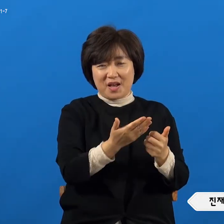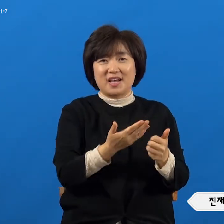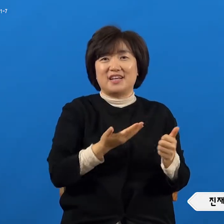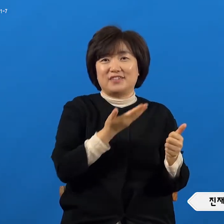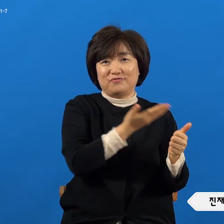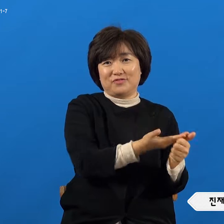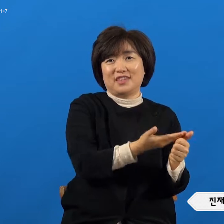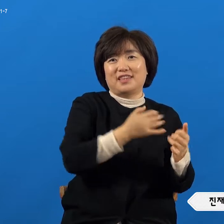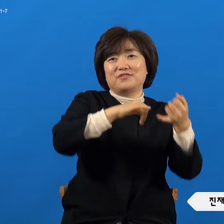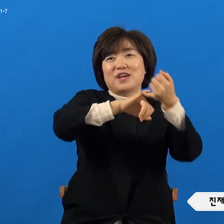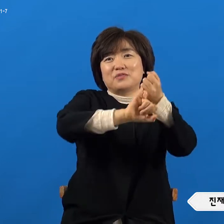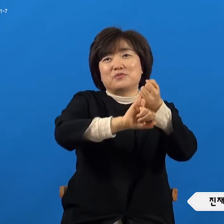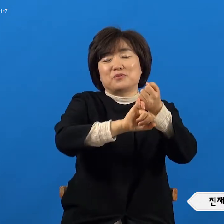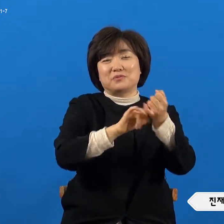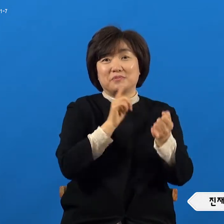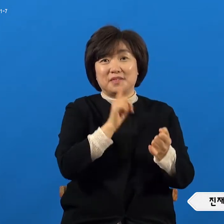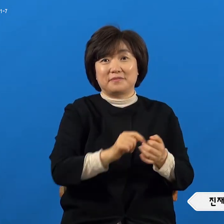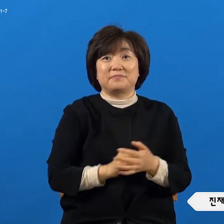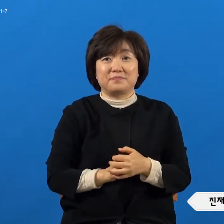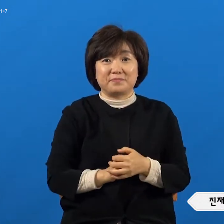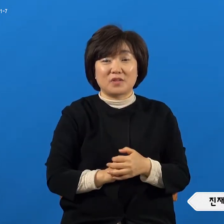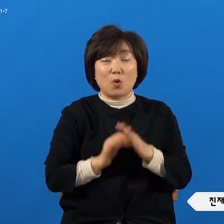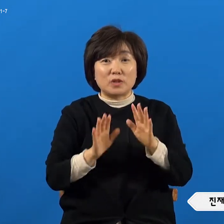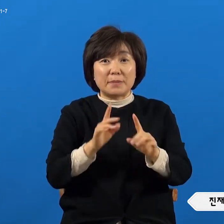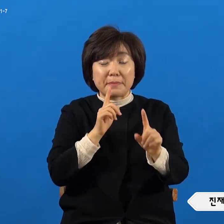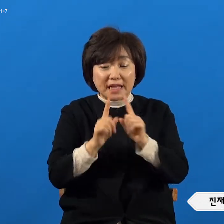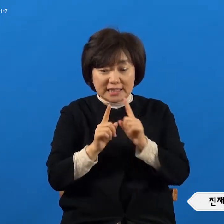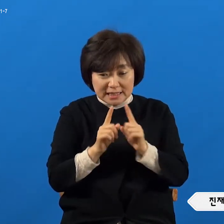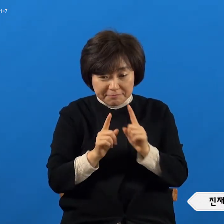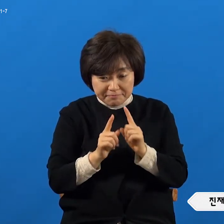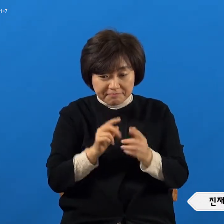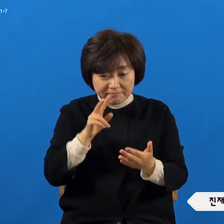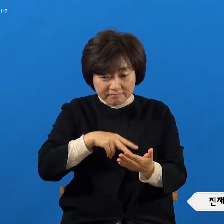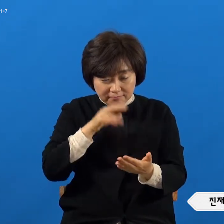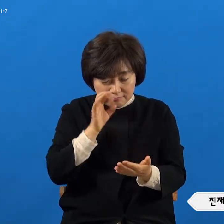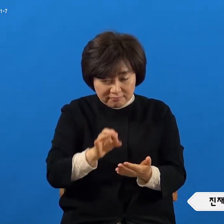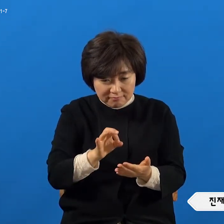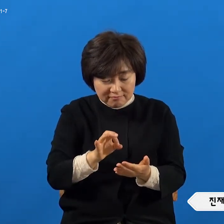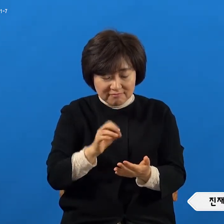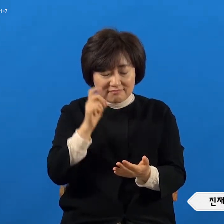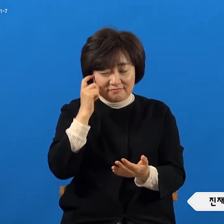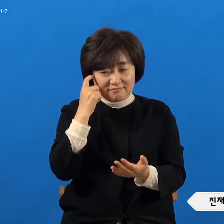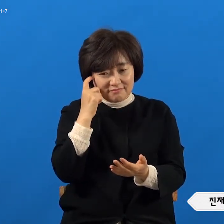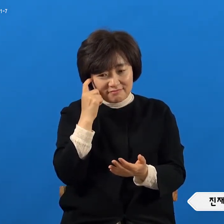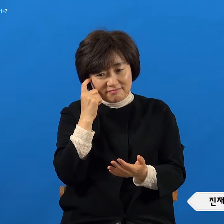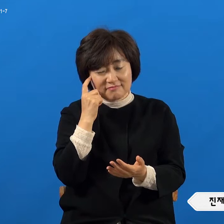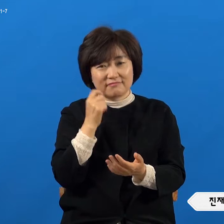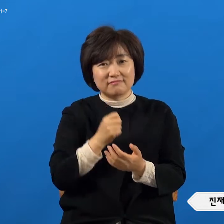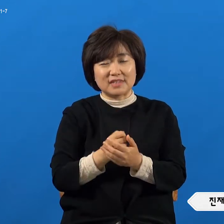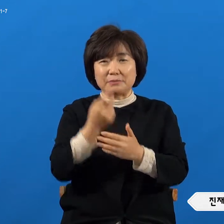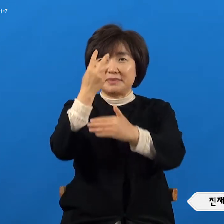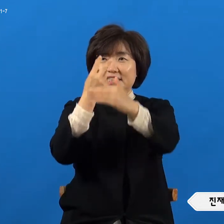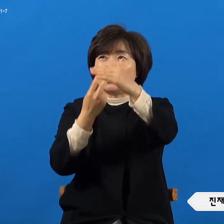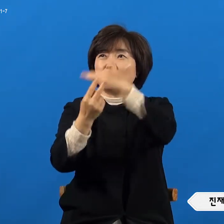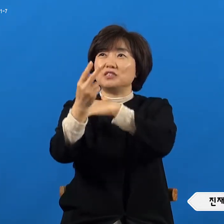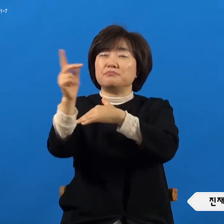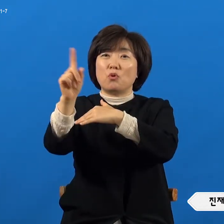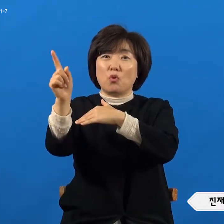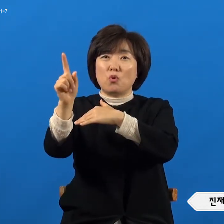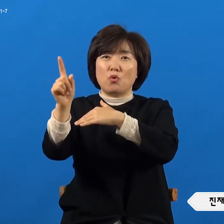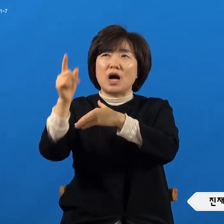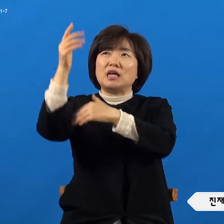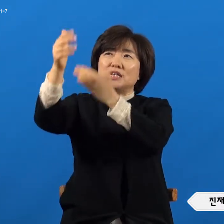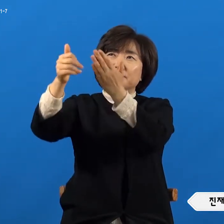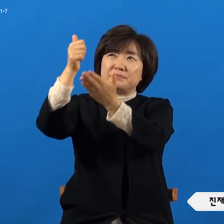약속하시는 장면이 나옵니다. 오늘 이 말씀을 보면서 우리는 생각해 봅니다. 비전은 하나님이 우리